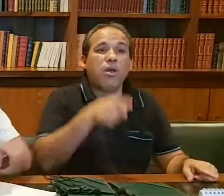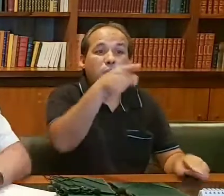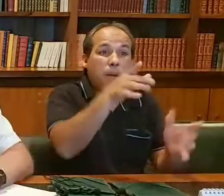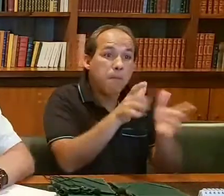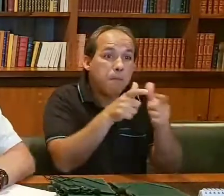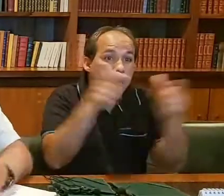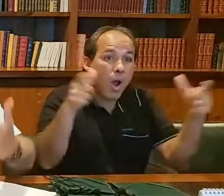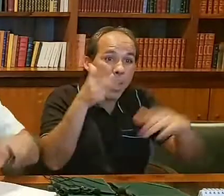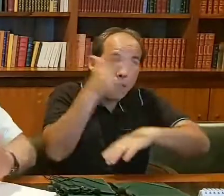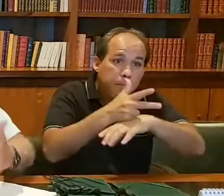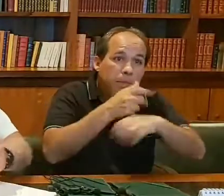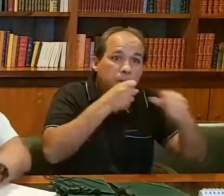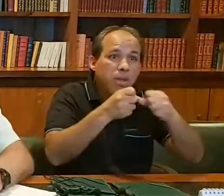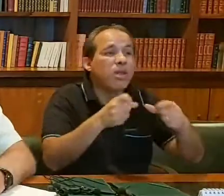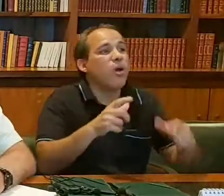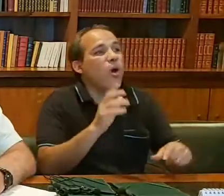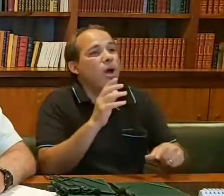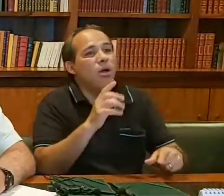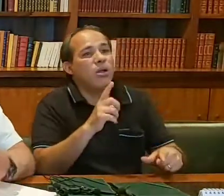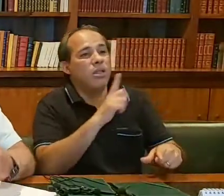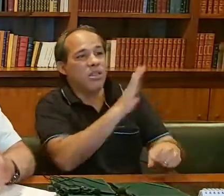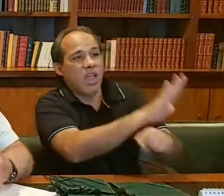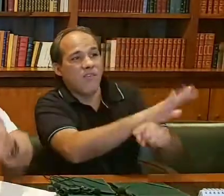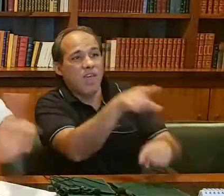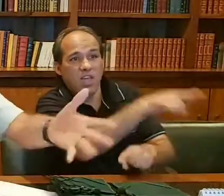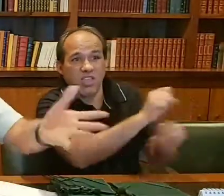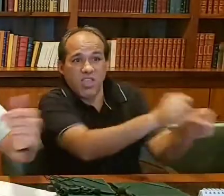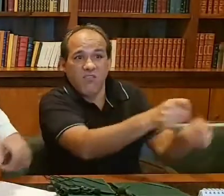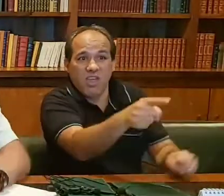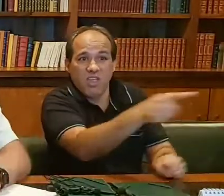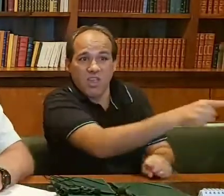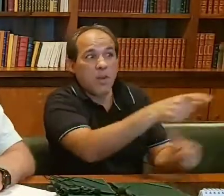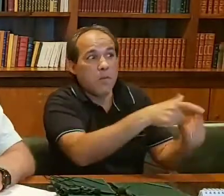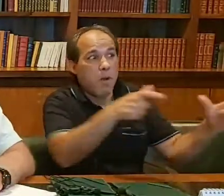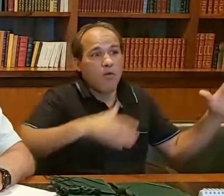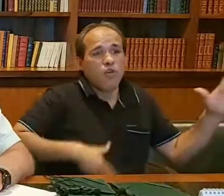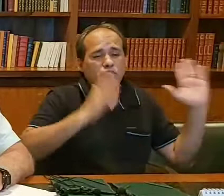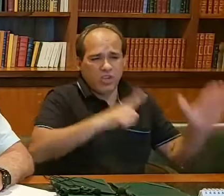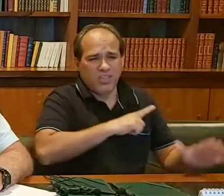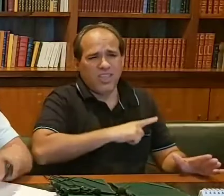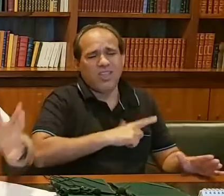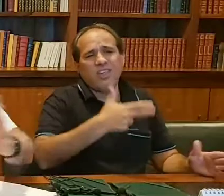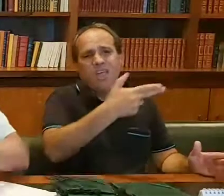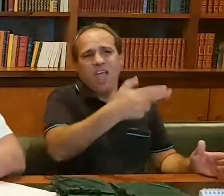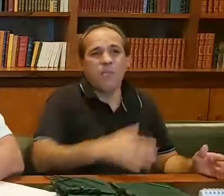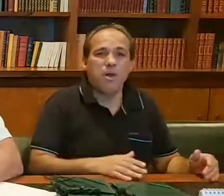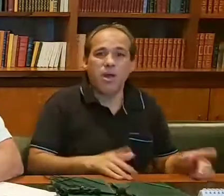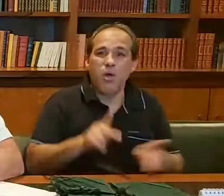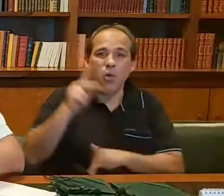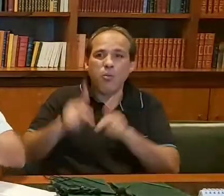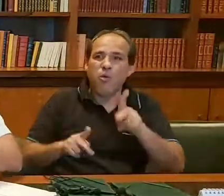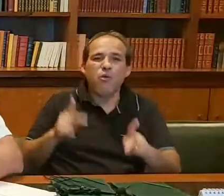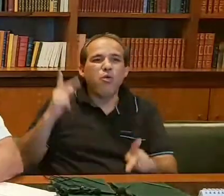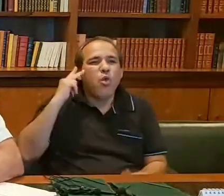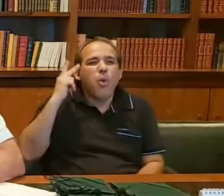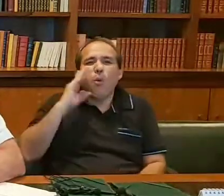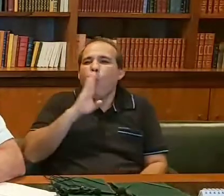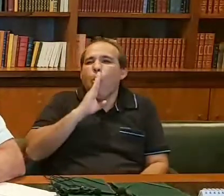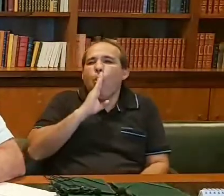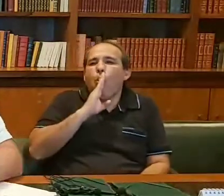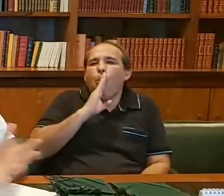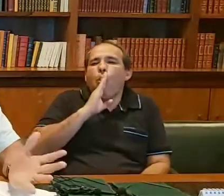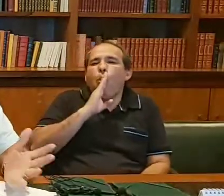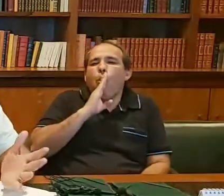já estão armados. Eu quero cidadão de bem armado. O povo armado acaba essa brincadeirinha de vai ficar todo mundo em casa que vou passear em